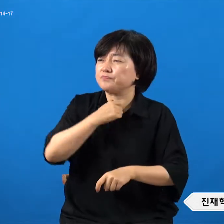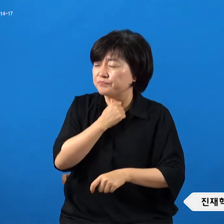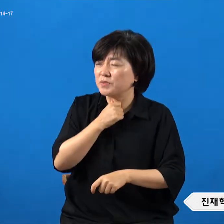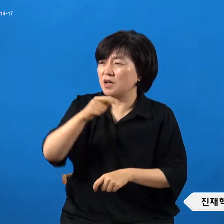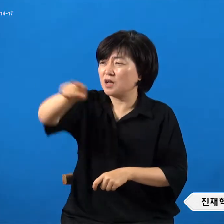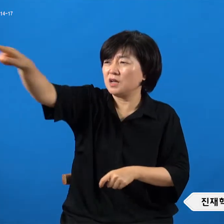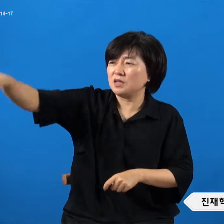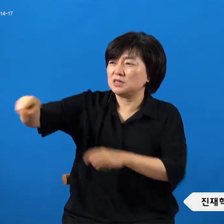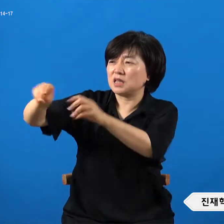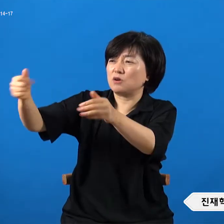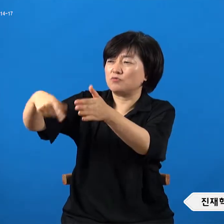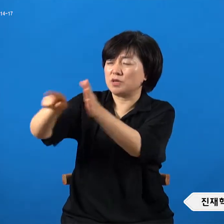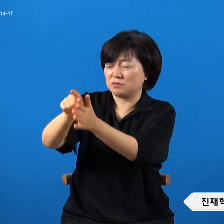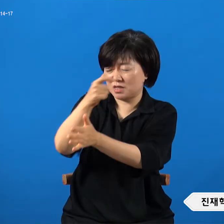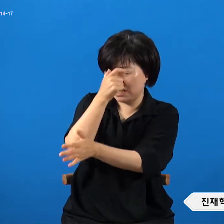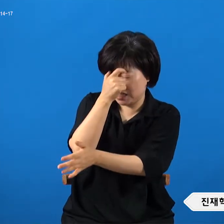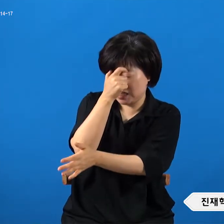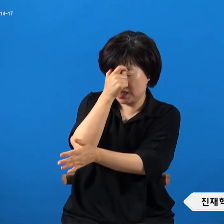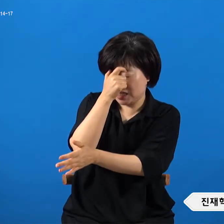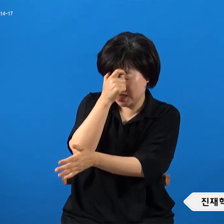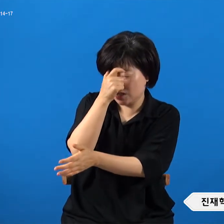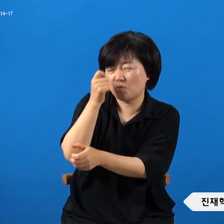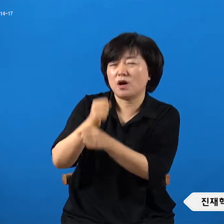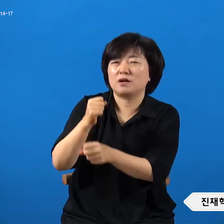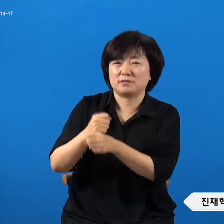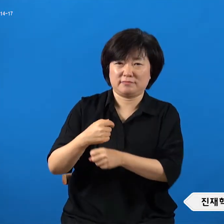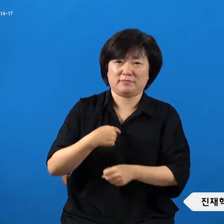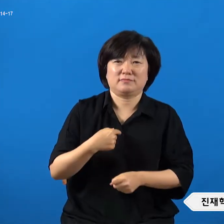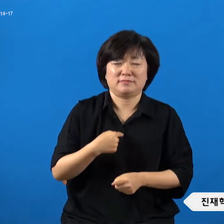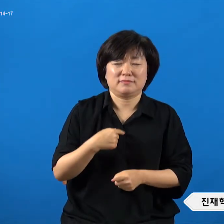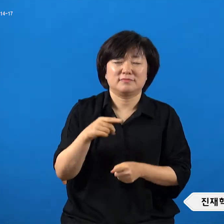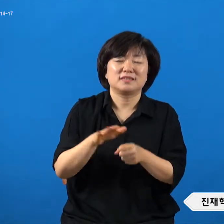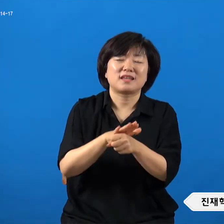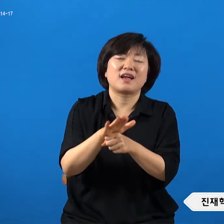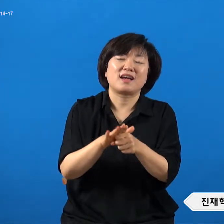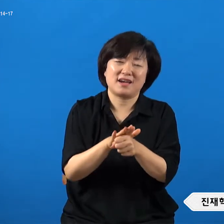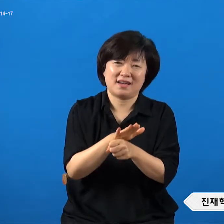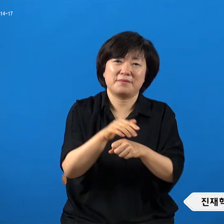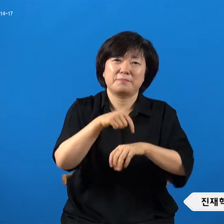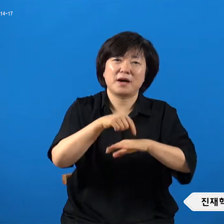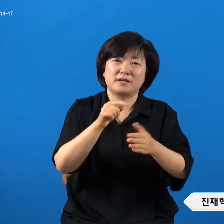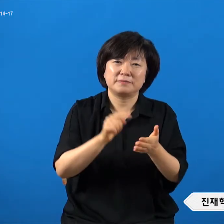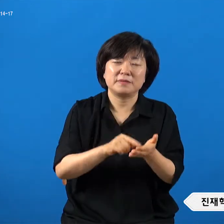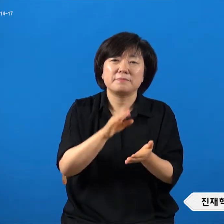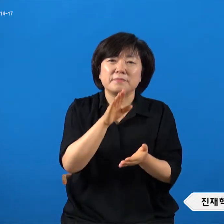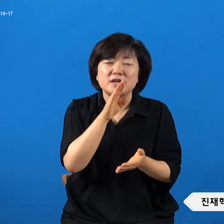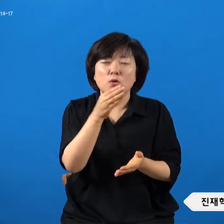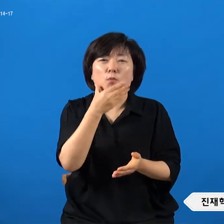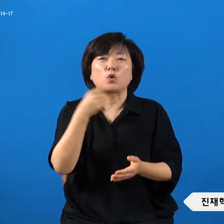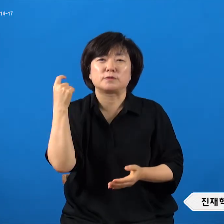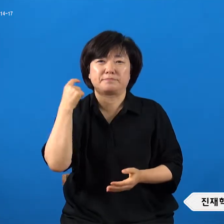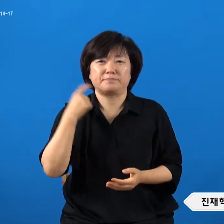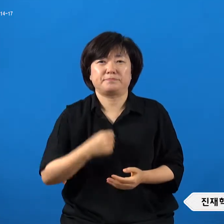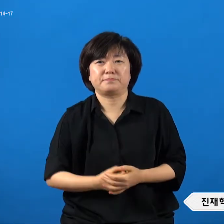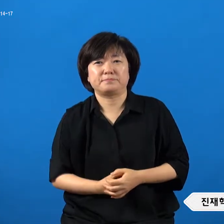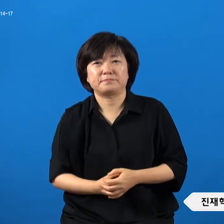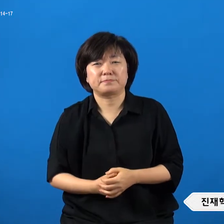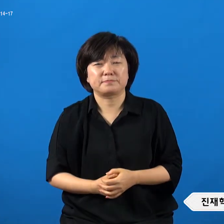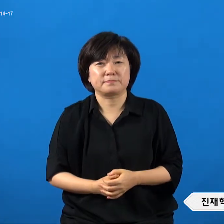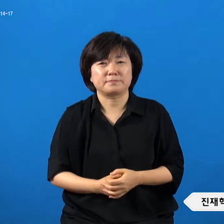하십니다. 기도하게 하십니다. 바로 그 사랑이 그리스도의 복음이라고 성경은 말씀하고